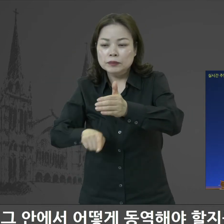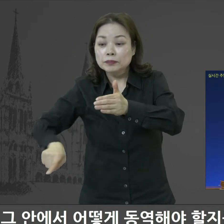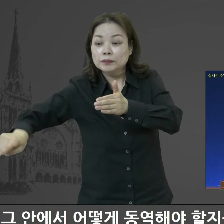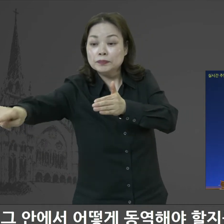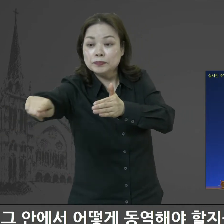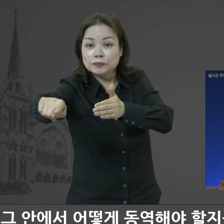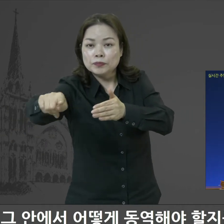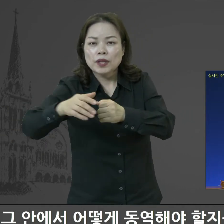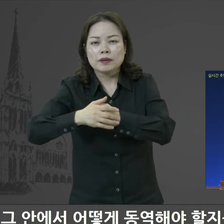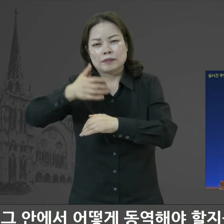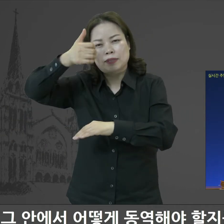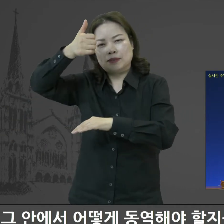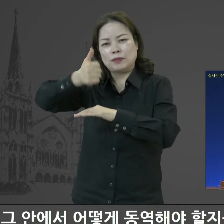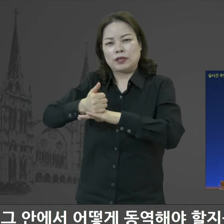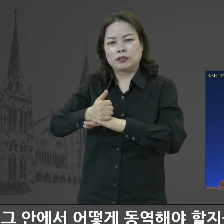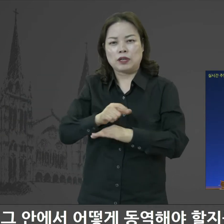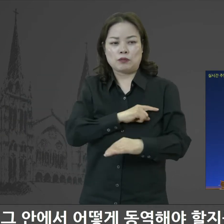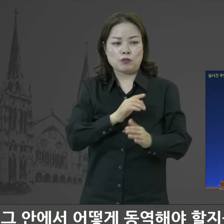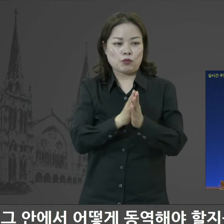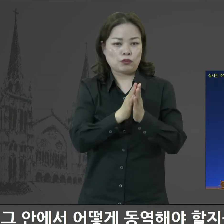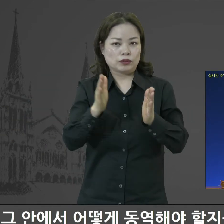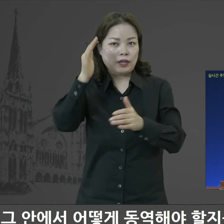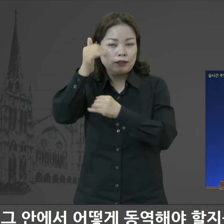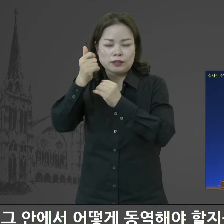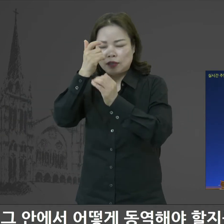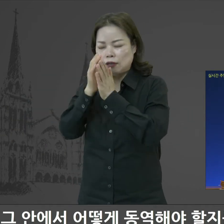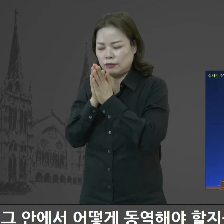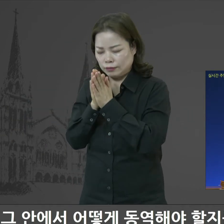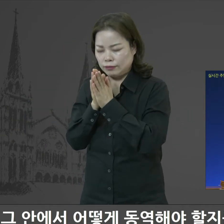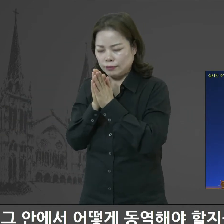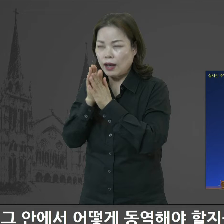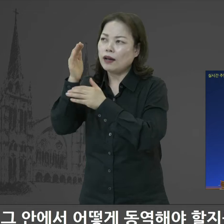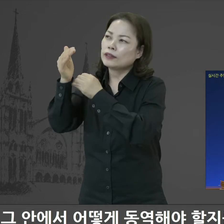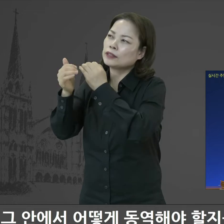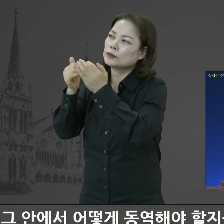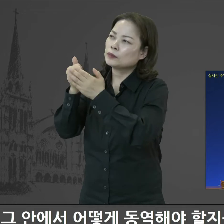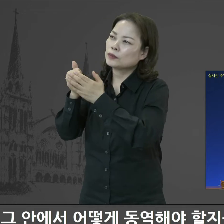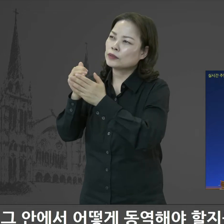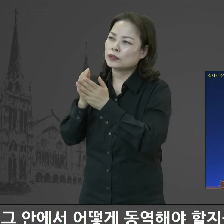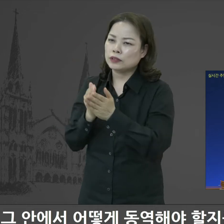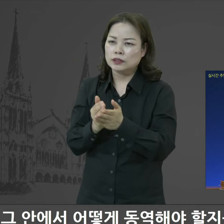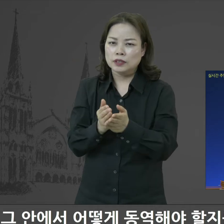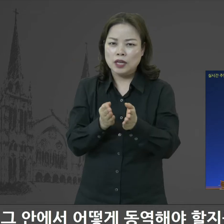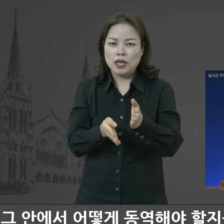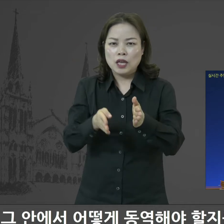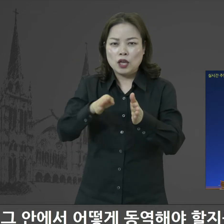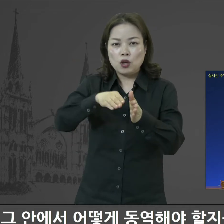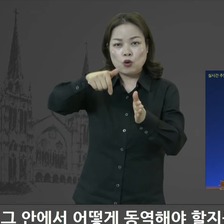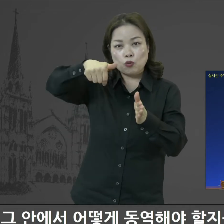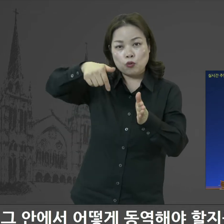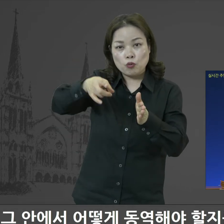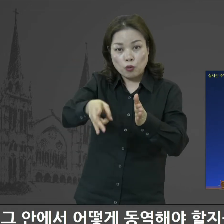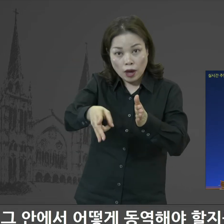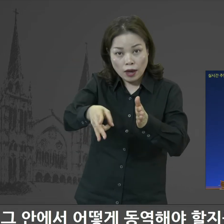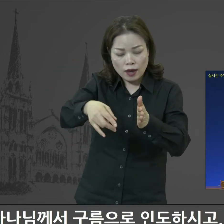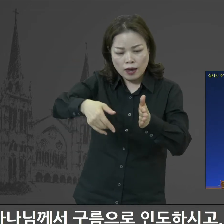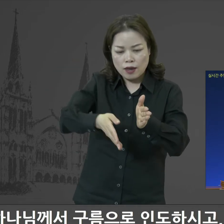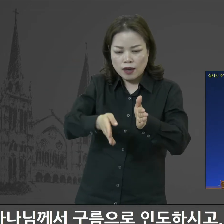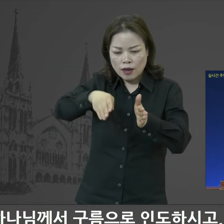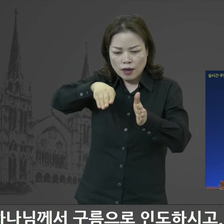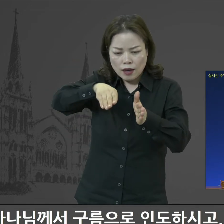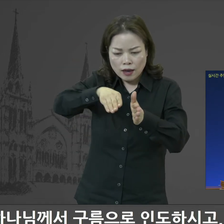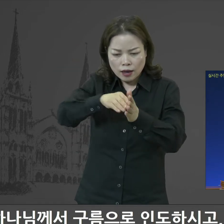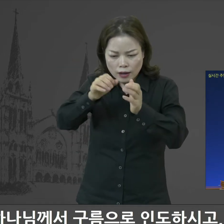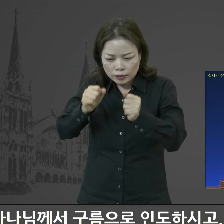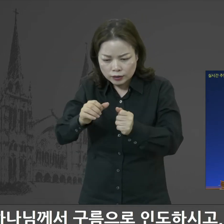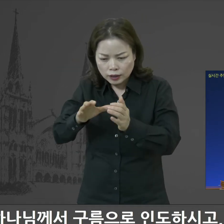다음에 마지막에 모세가 하나님 앞에 기도하죠. 하나님, 궤가 언약궤와 이동할 때와 정지할 때가 하나님